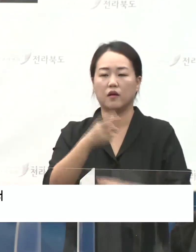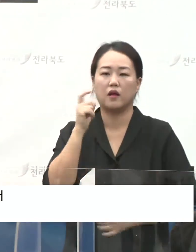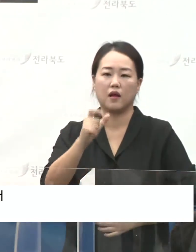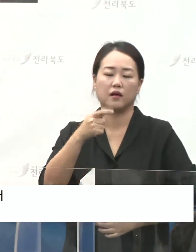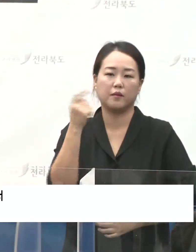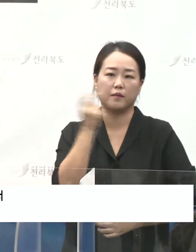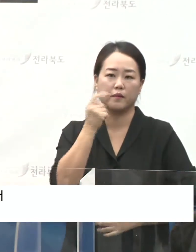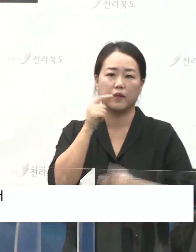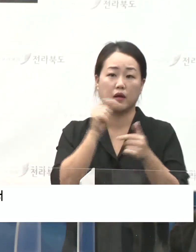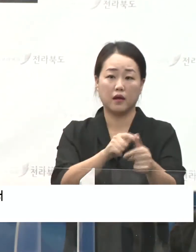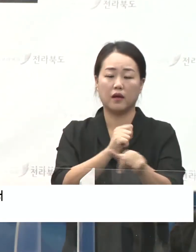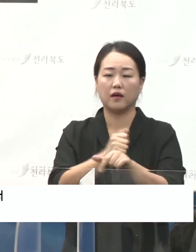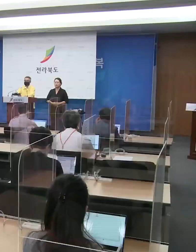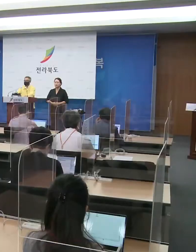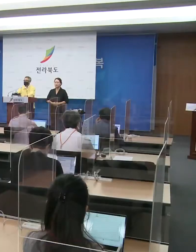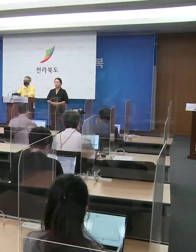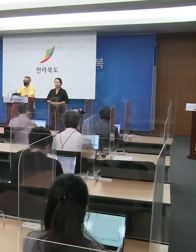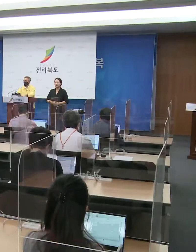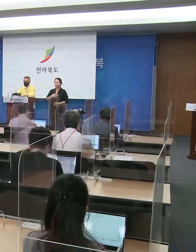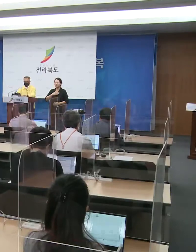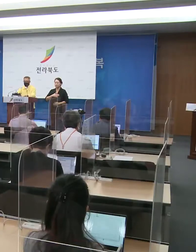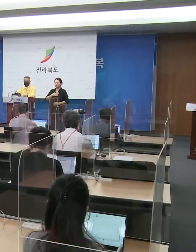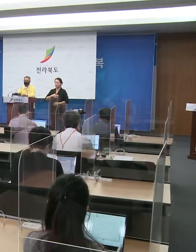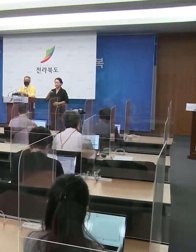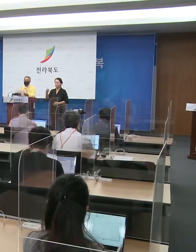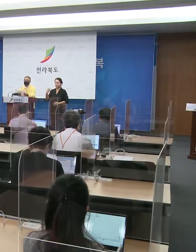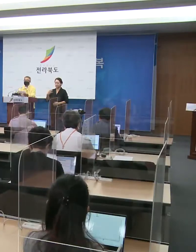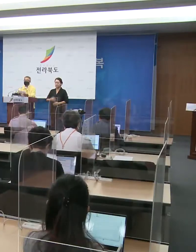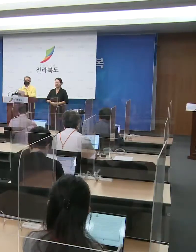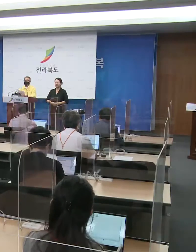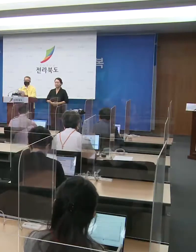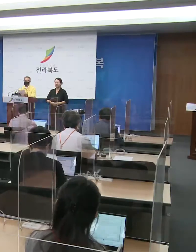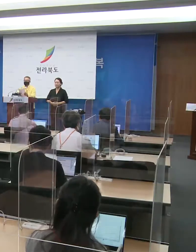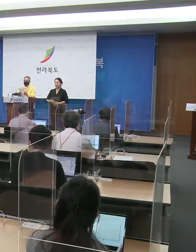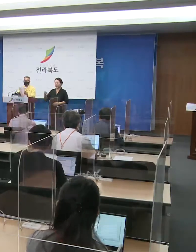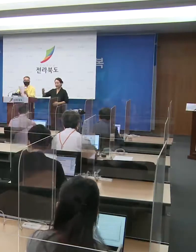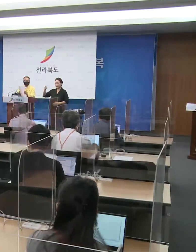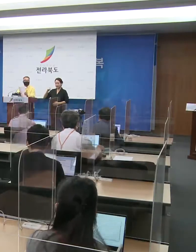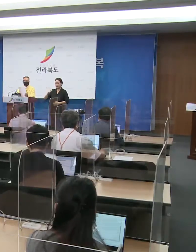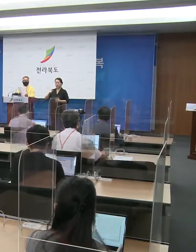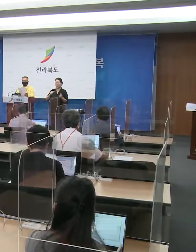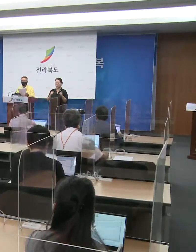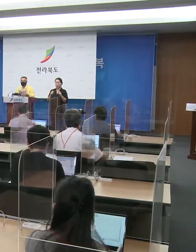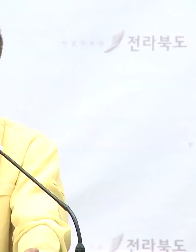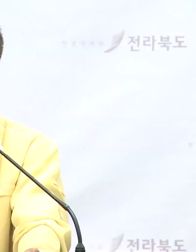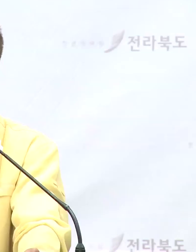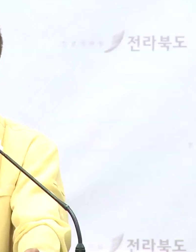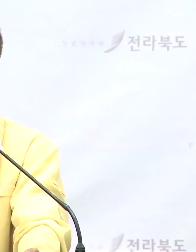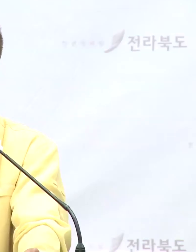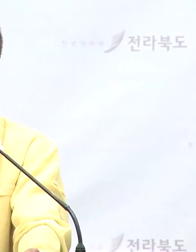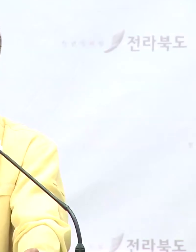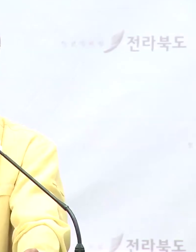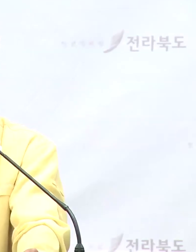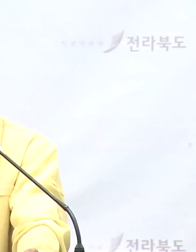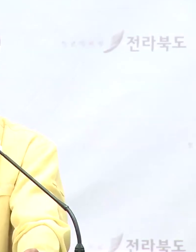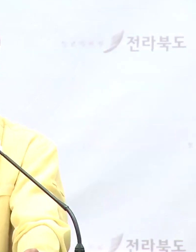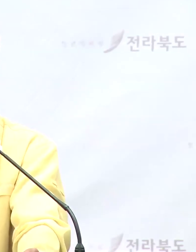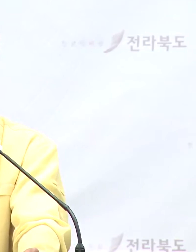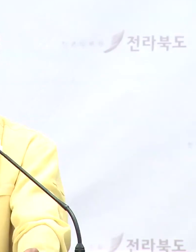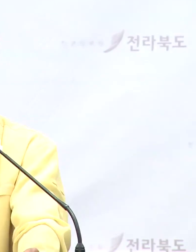조치를 취하겠습니다. 방역당국은 강화된 조치와는 별도로 시민들의